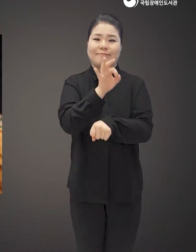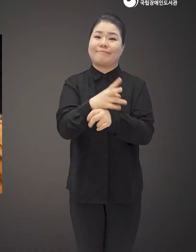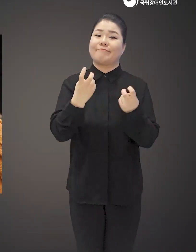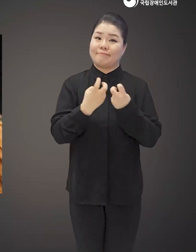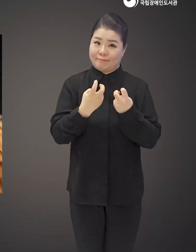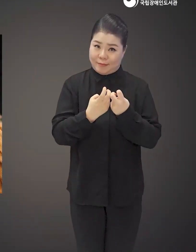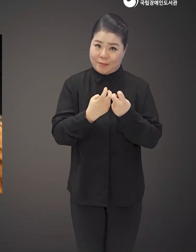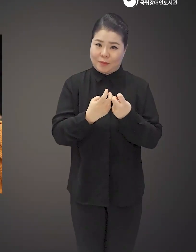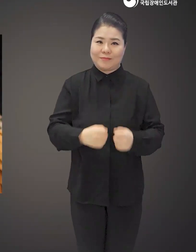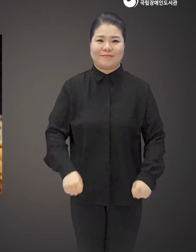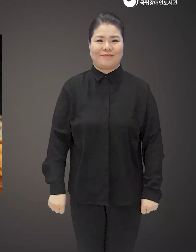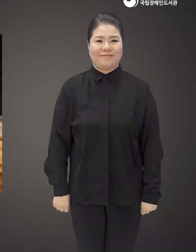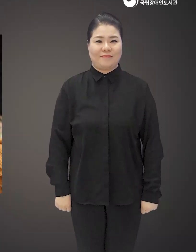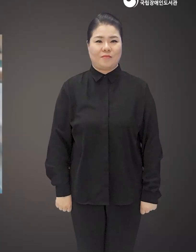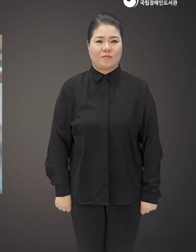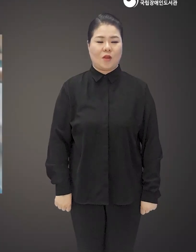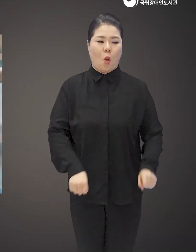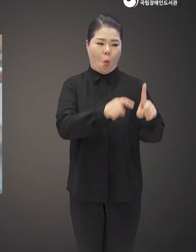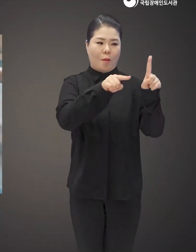아이템을 슬기롭게 쇼핑하는 법,